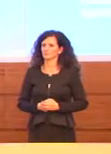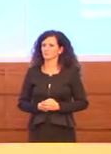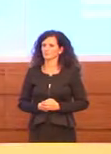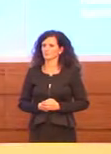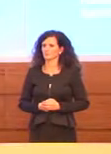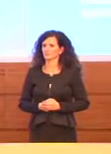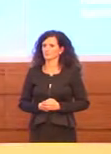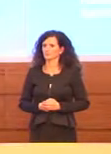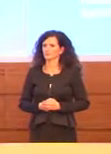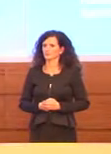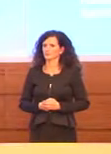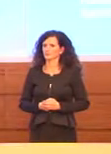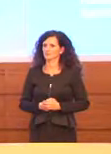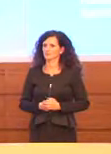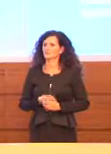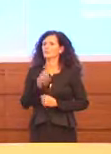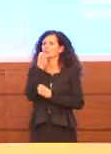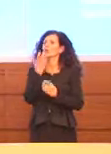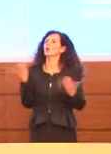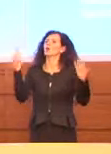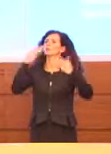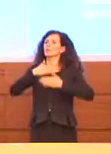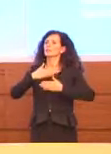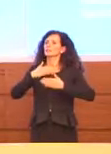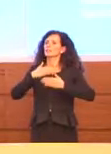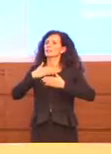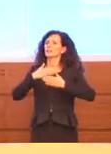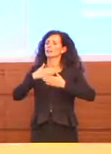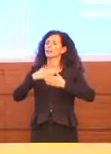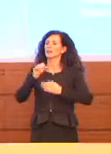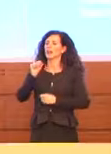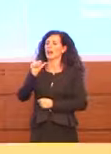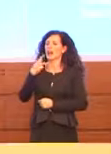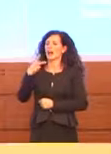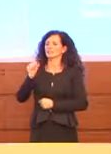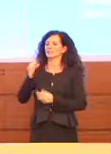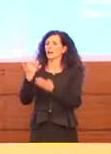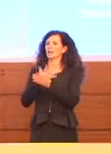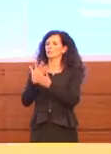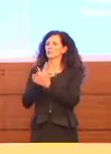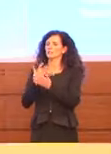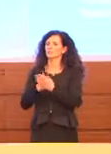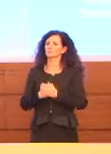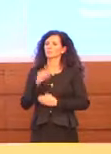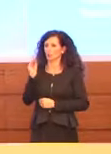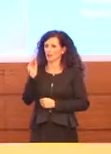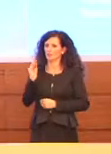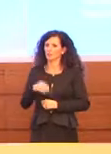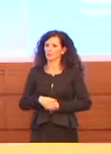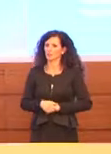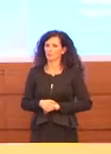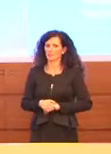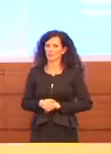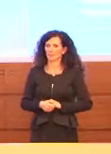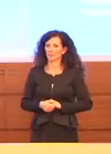buonasera scusa penso navarra dell'agenzia di stampa sky news chiedo